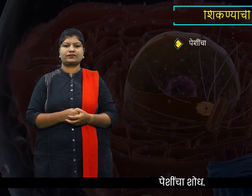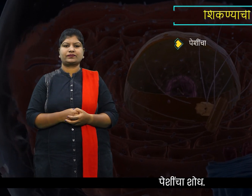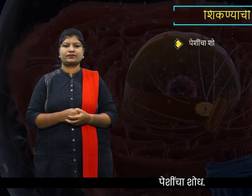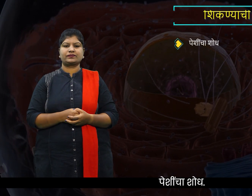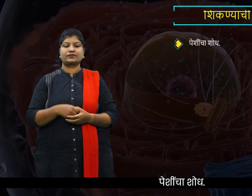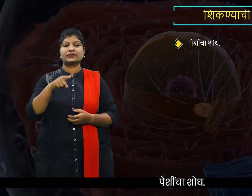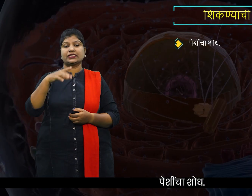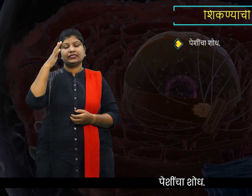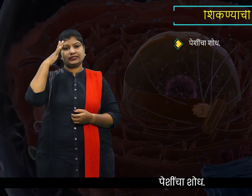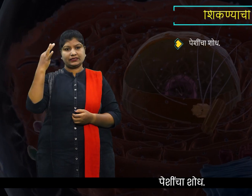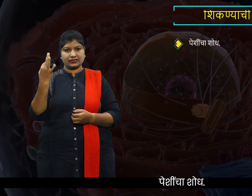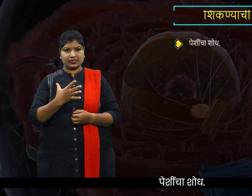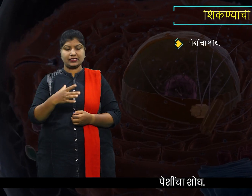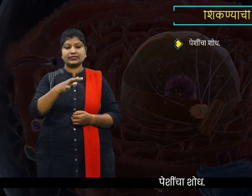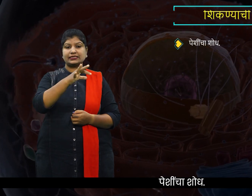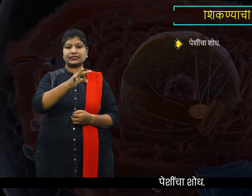पेशींचा शोध,